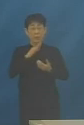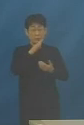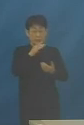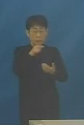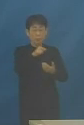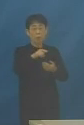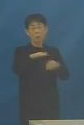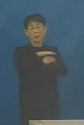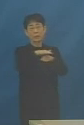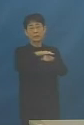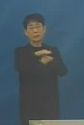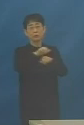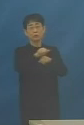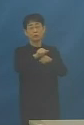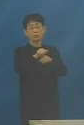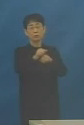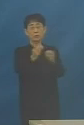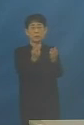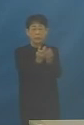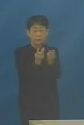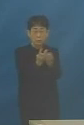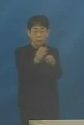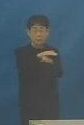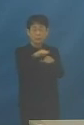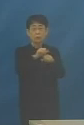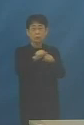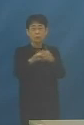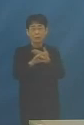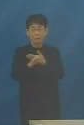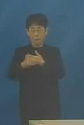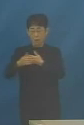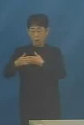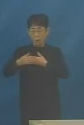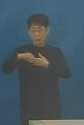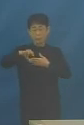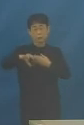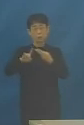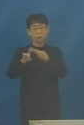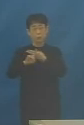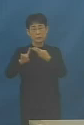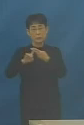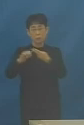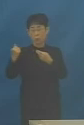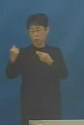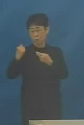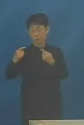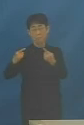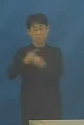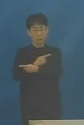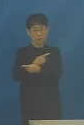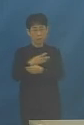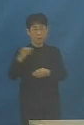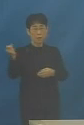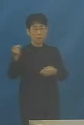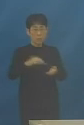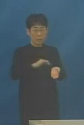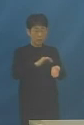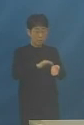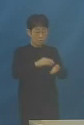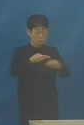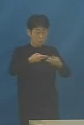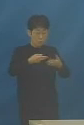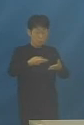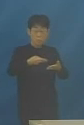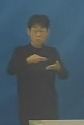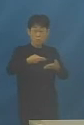てエマーそれをあの例えば保険杖道機能強化とかそれからあの病床の準備だとかに